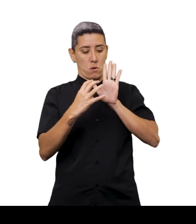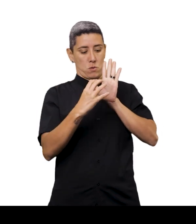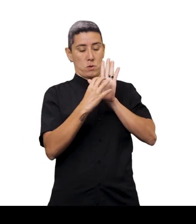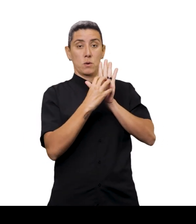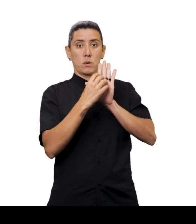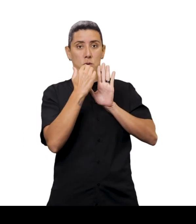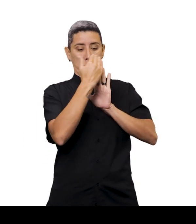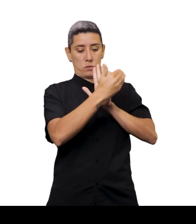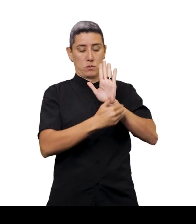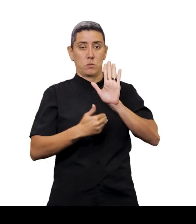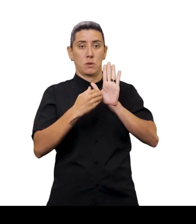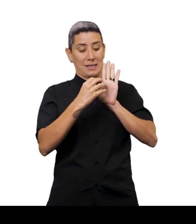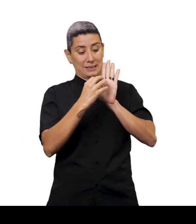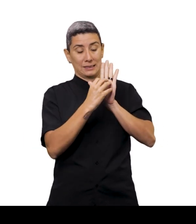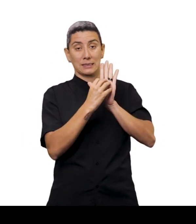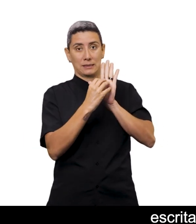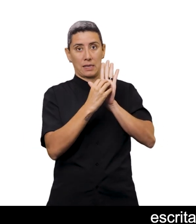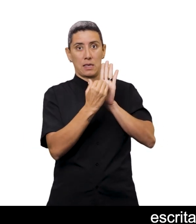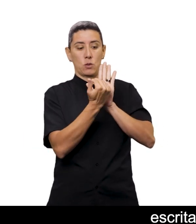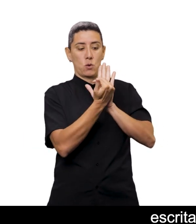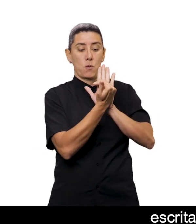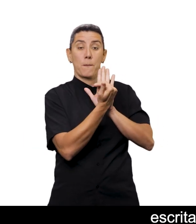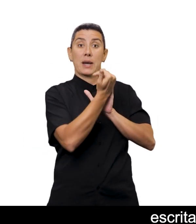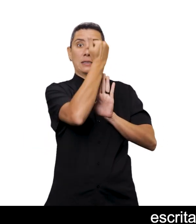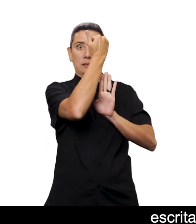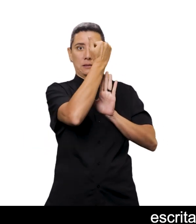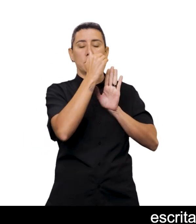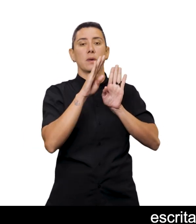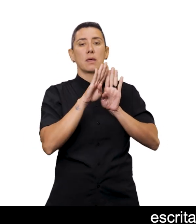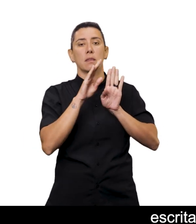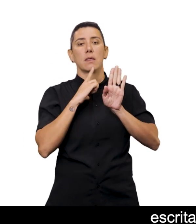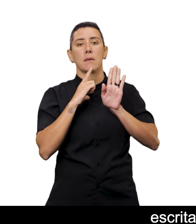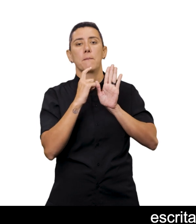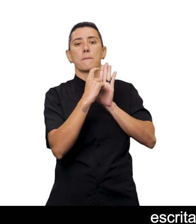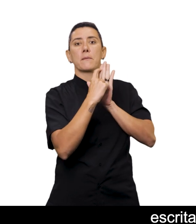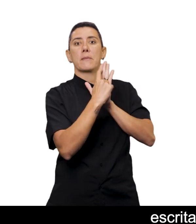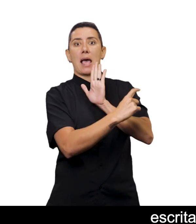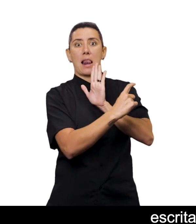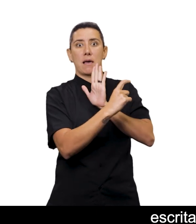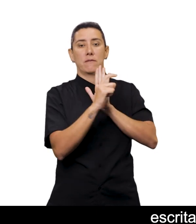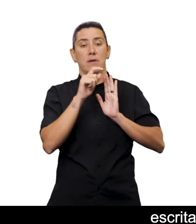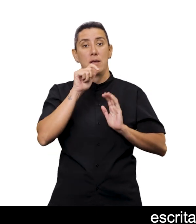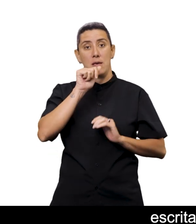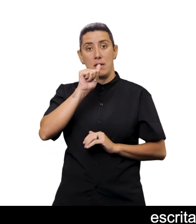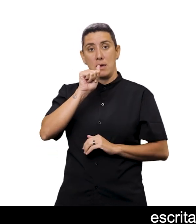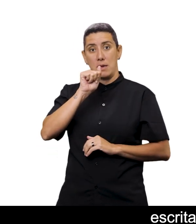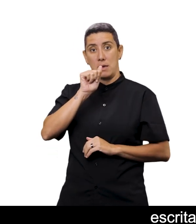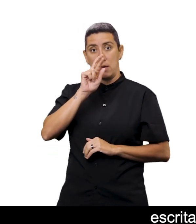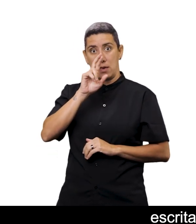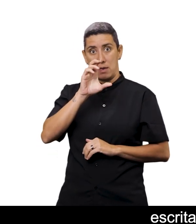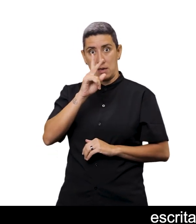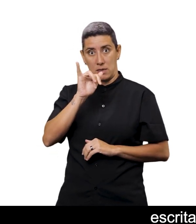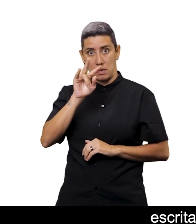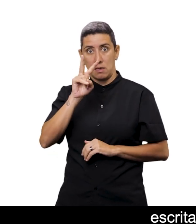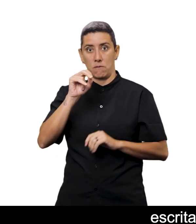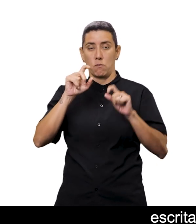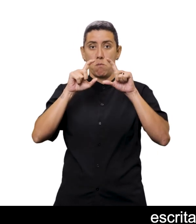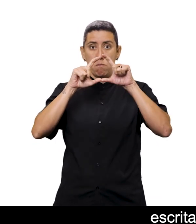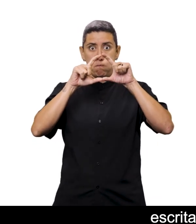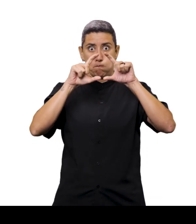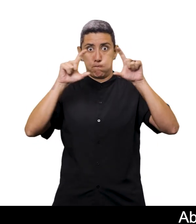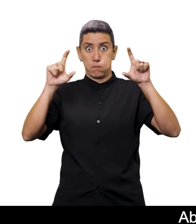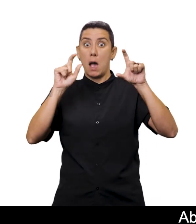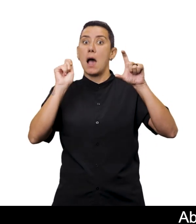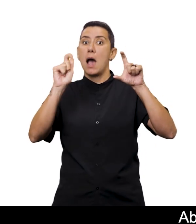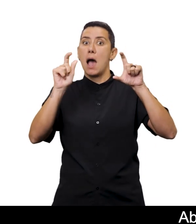superior está a palavra arquivo, escrita em letras maiúsculas azuis, grandes e com traços